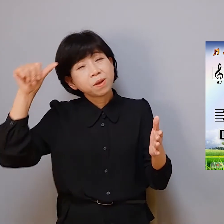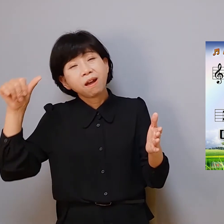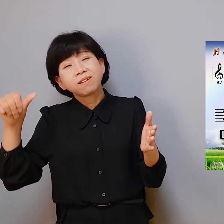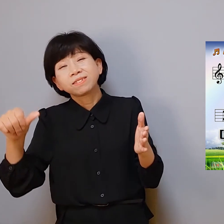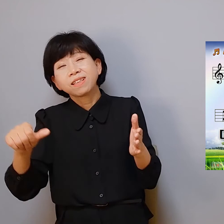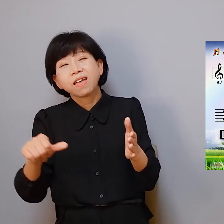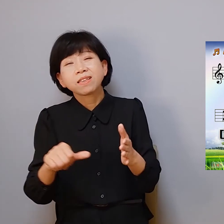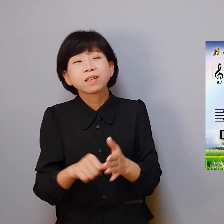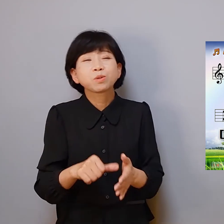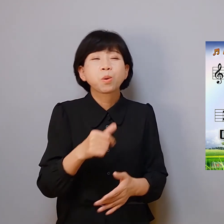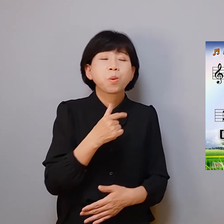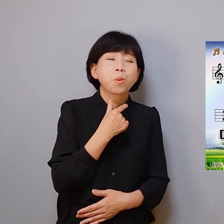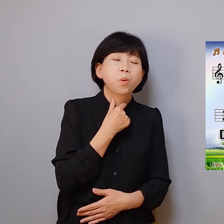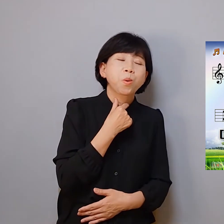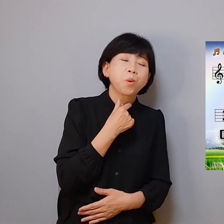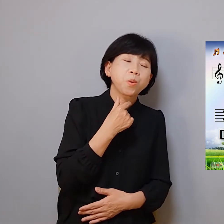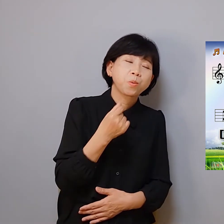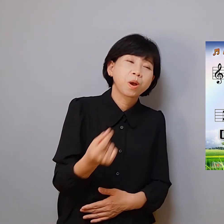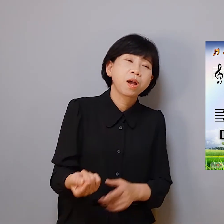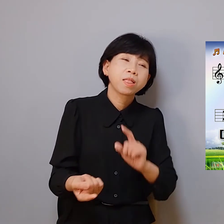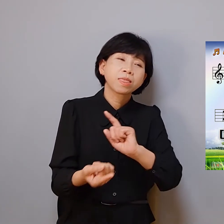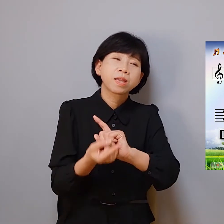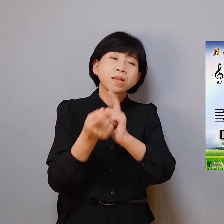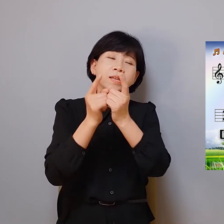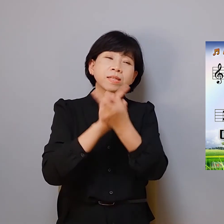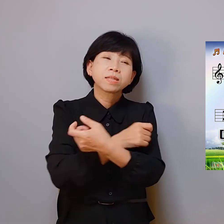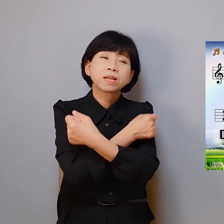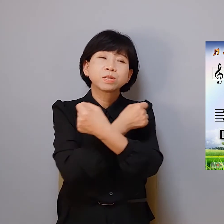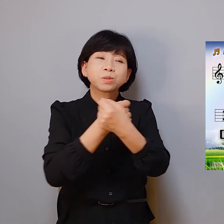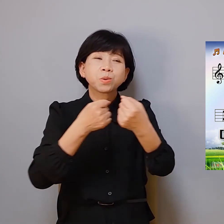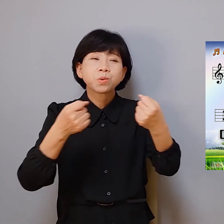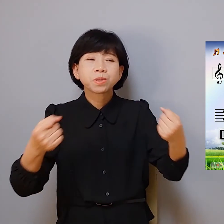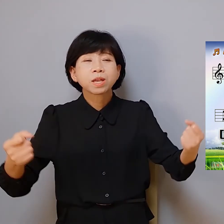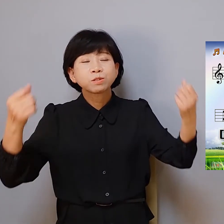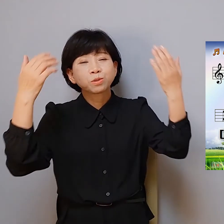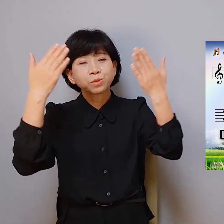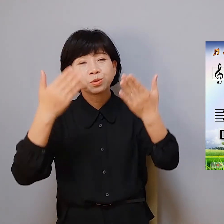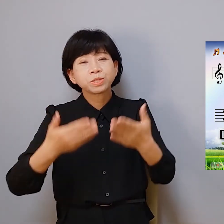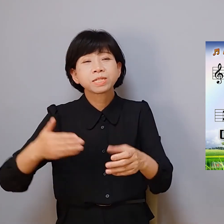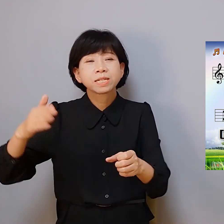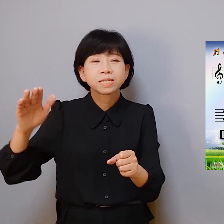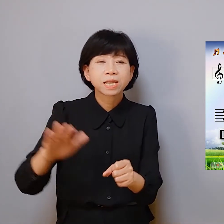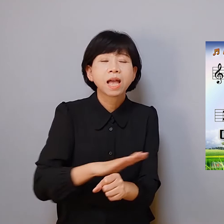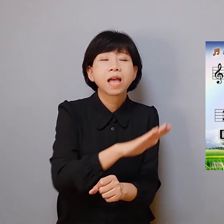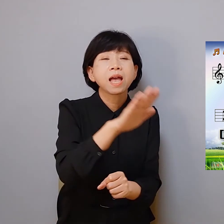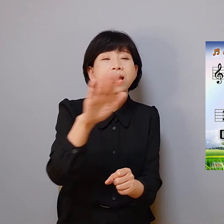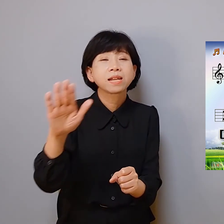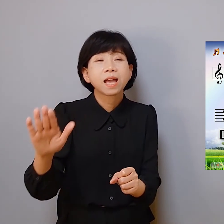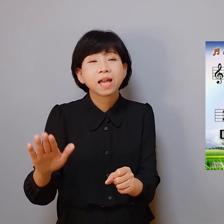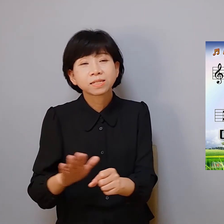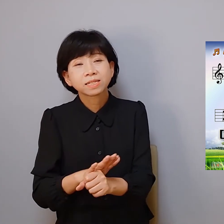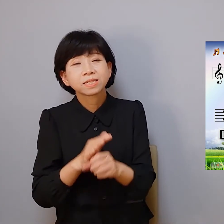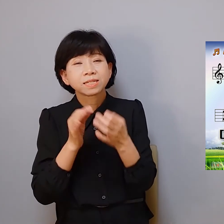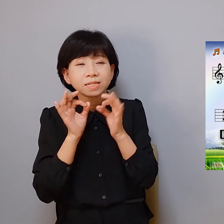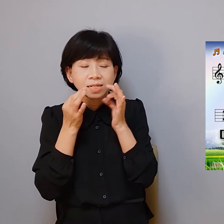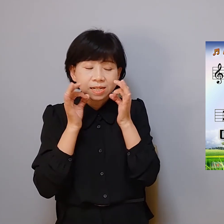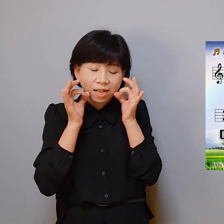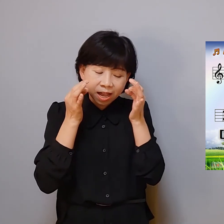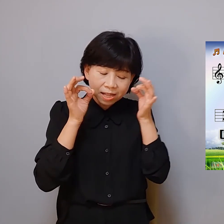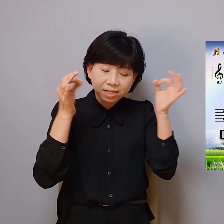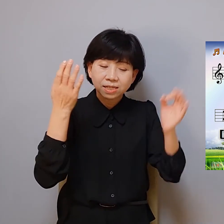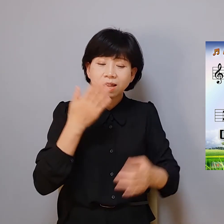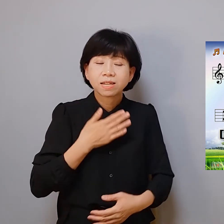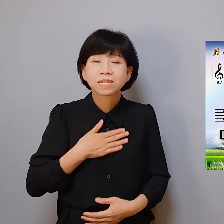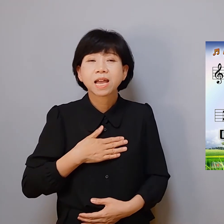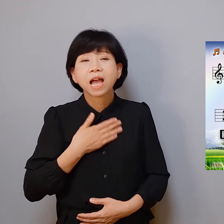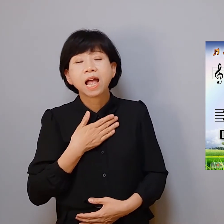소원, 내 평생의 소원, 대속해 주신